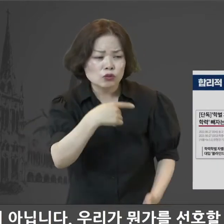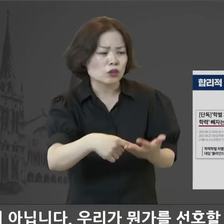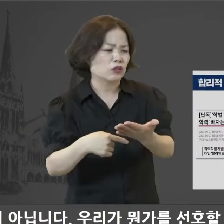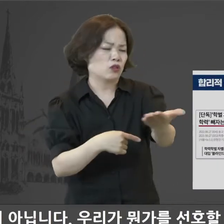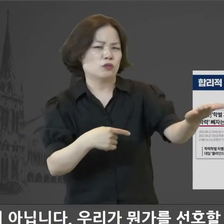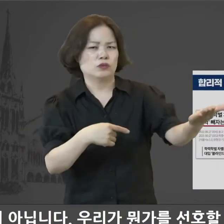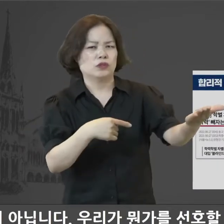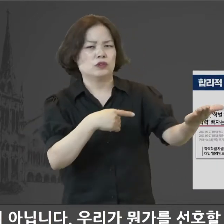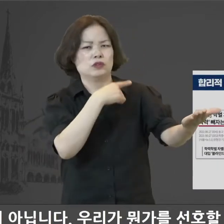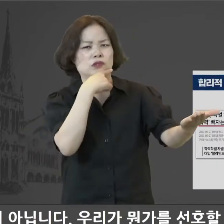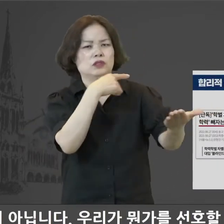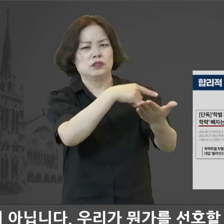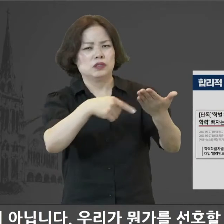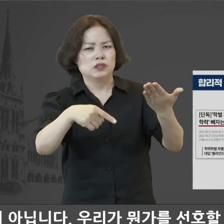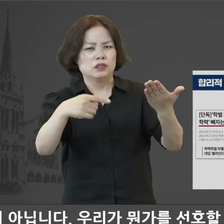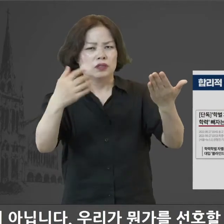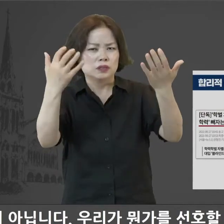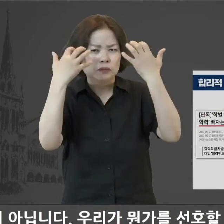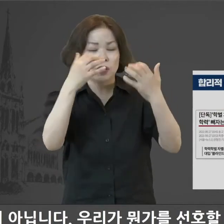여러분이 피해자가 되는 거예요.